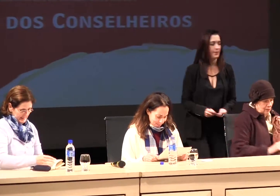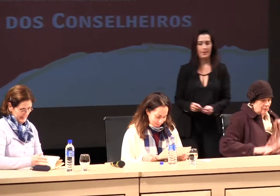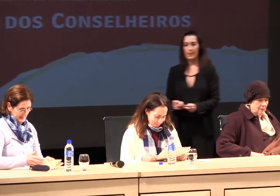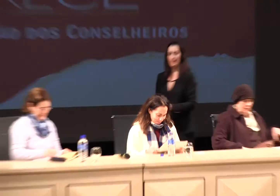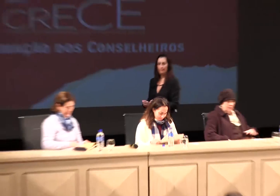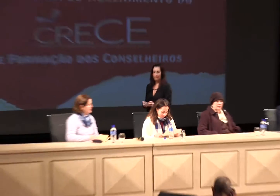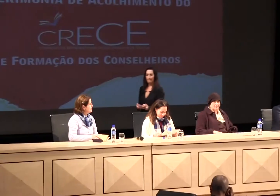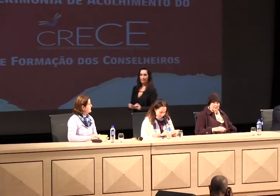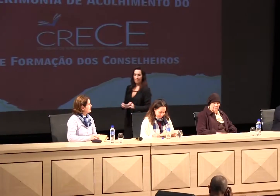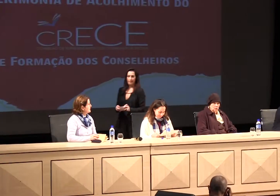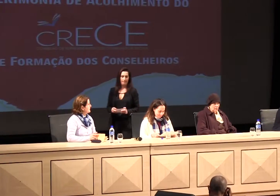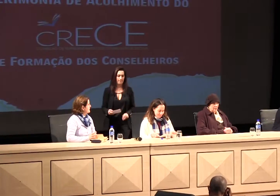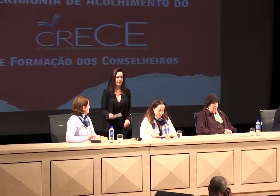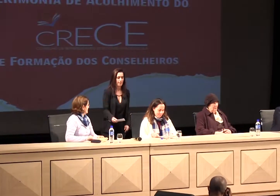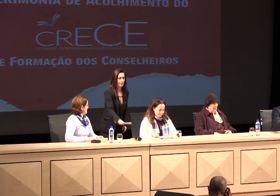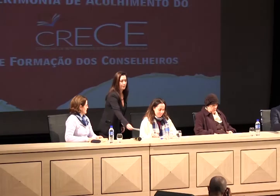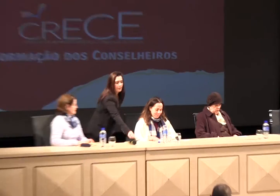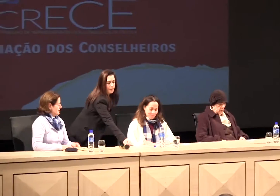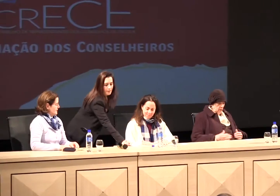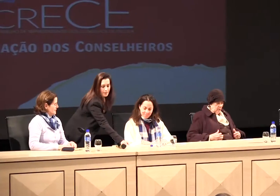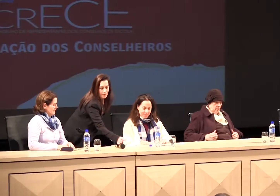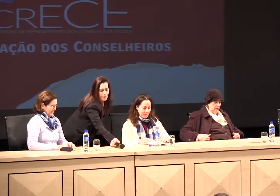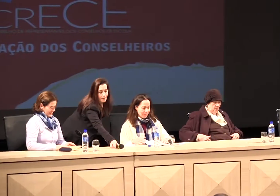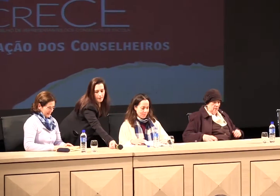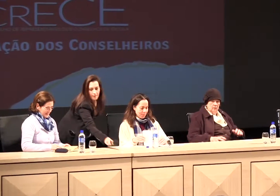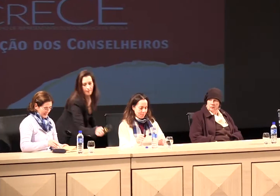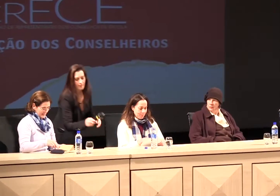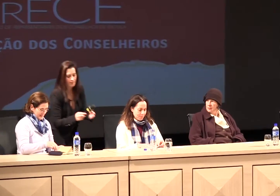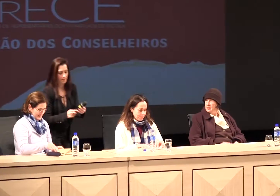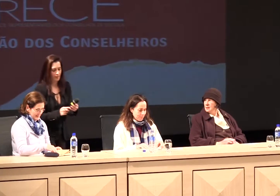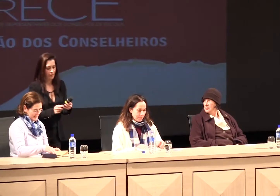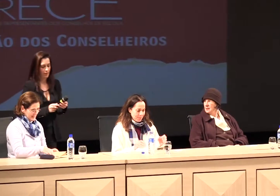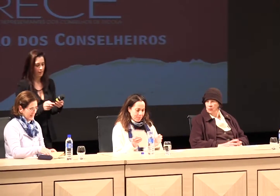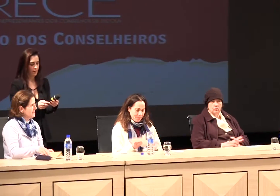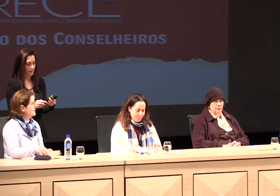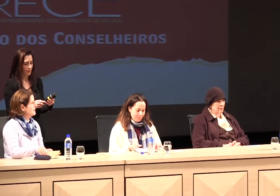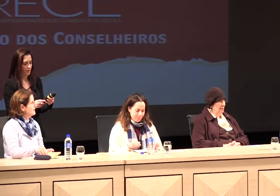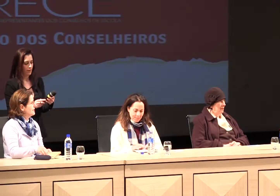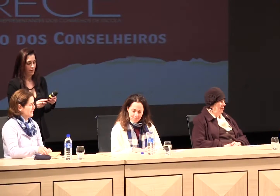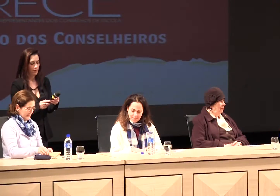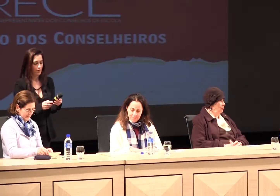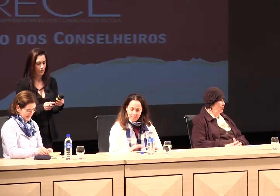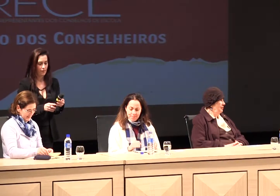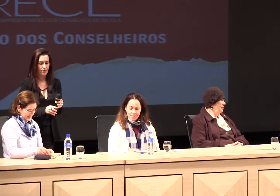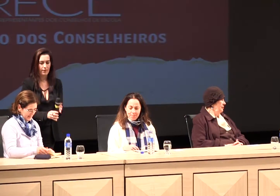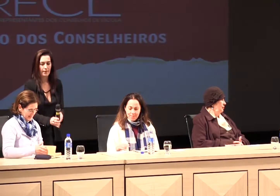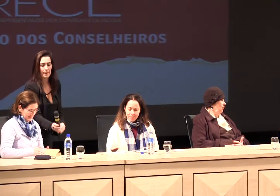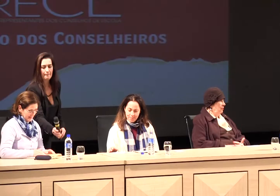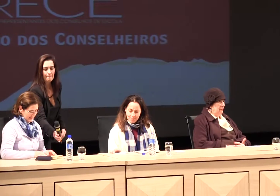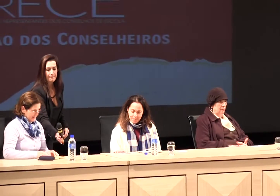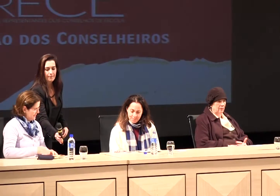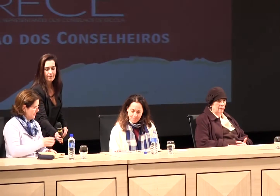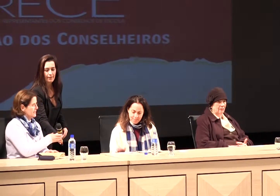assim composta a mesa convidamos para fazer uso da palavra a senhora coordenadora dos centros educacionais